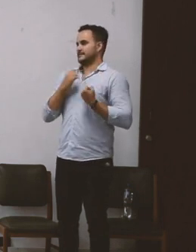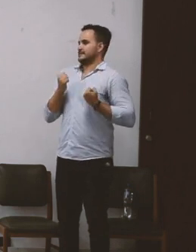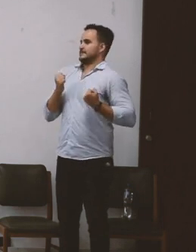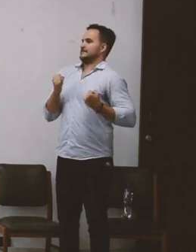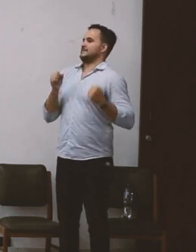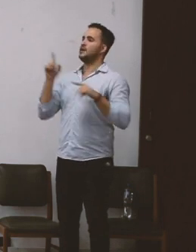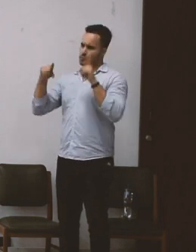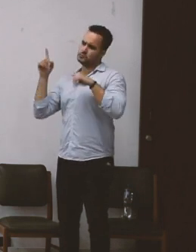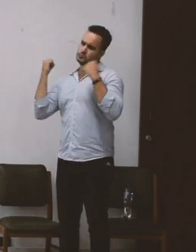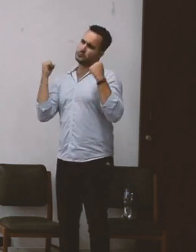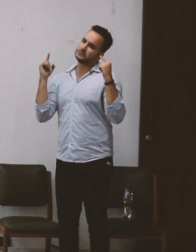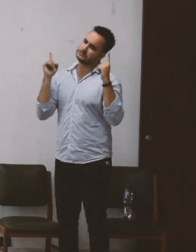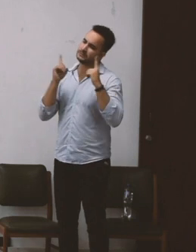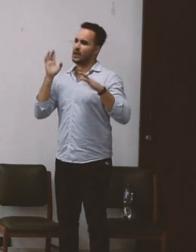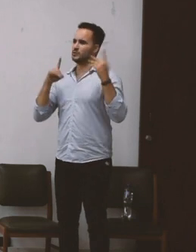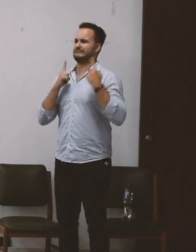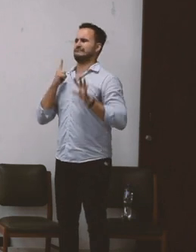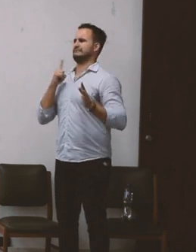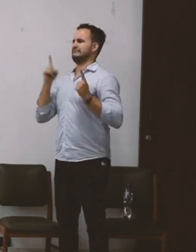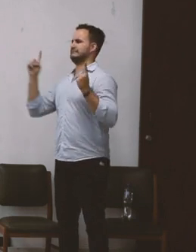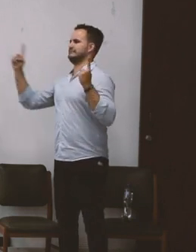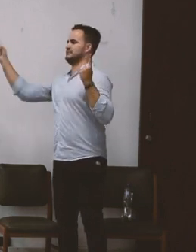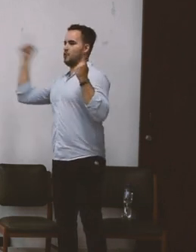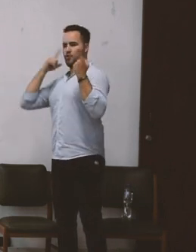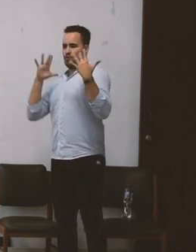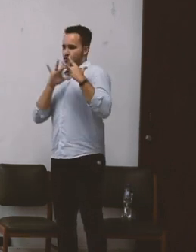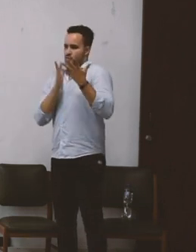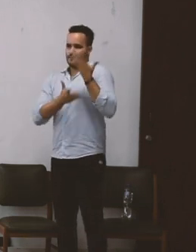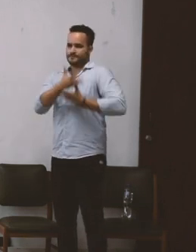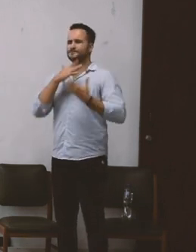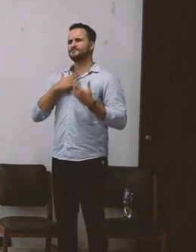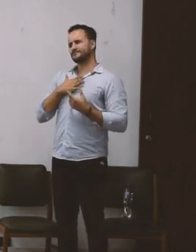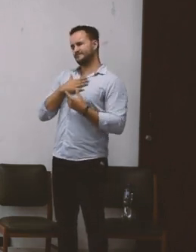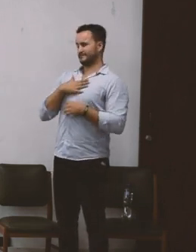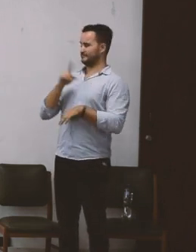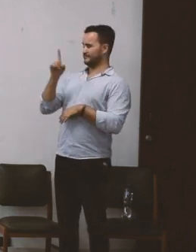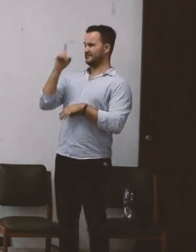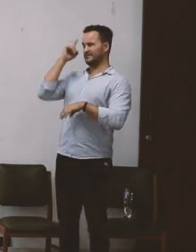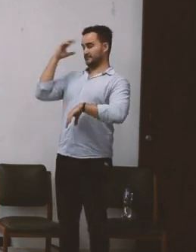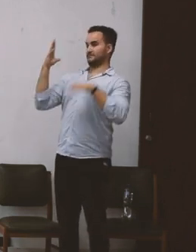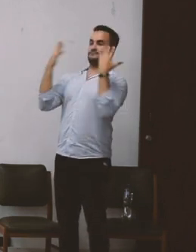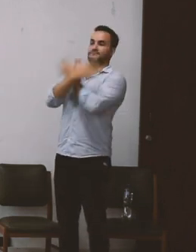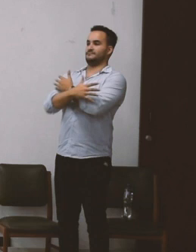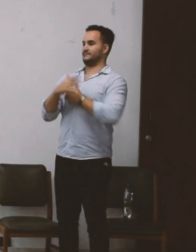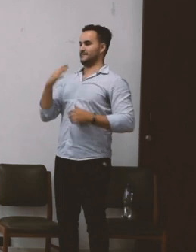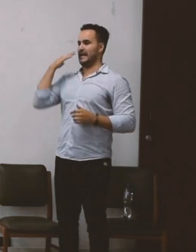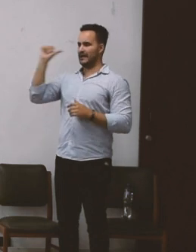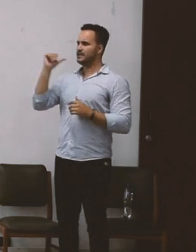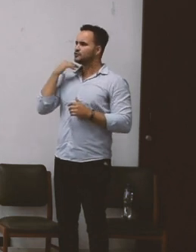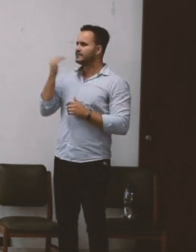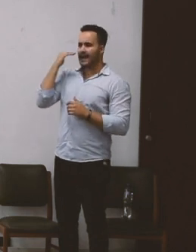por conocer y también quien evitaba el contacto. No obstante, lo que me desconcertó totalmente fue una mujer, nunca supe si